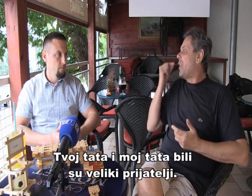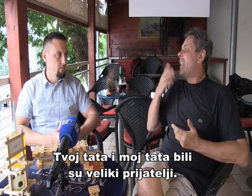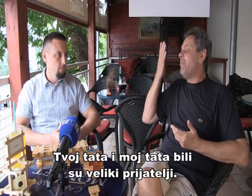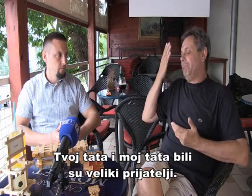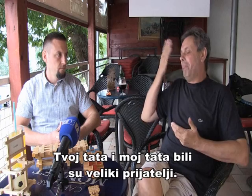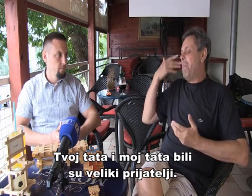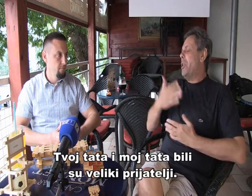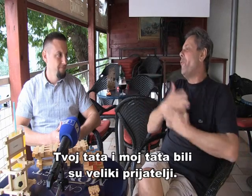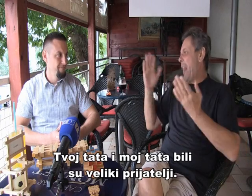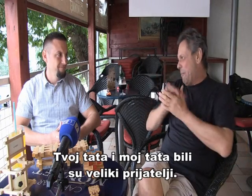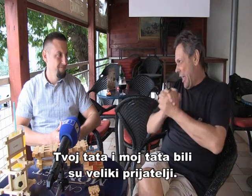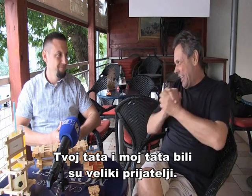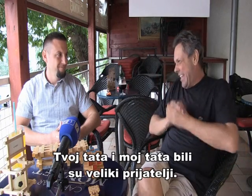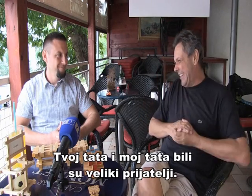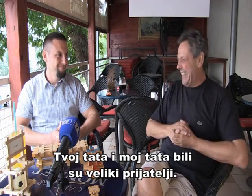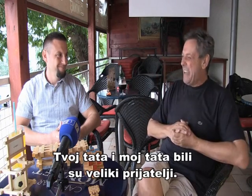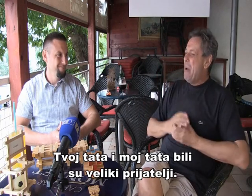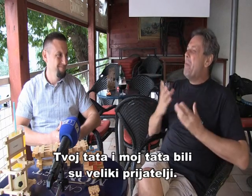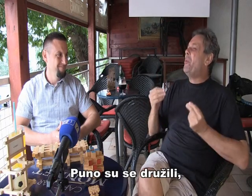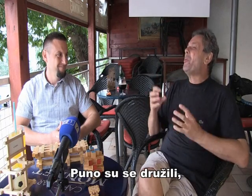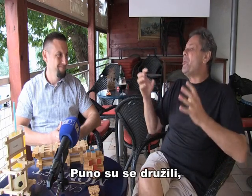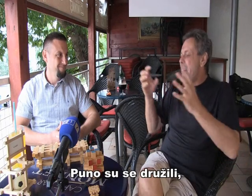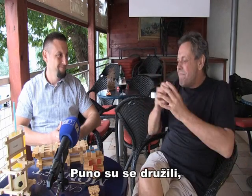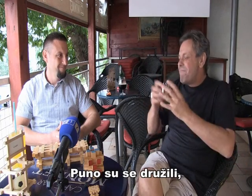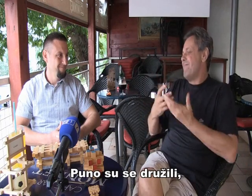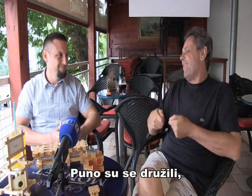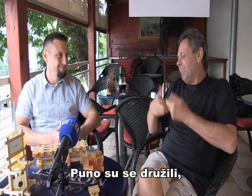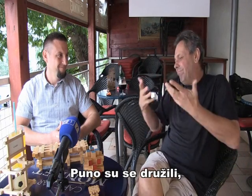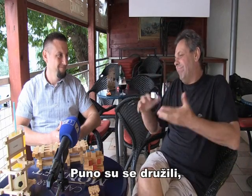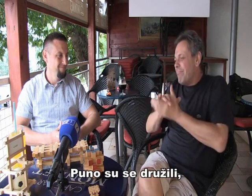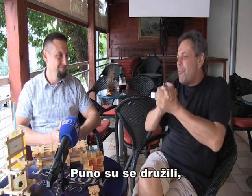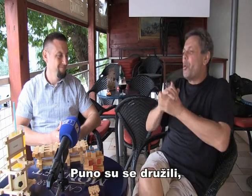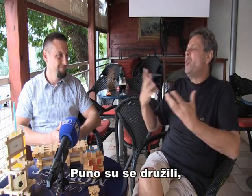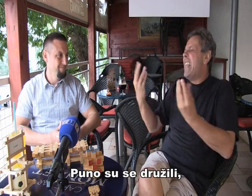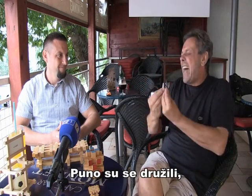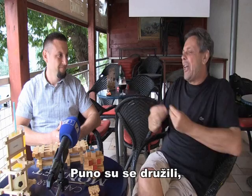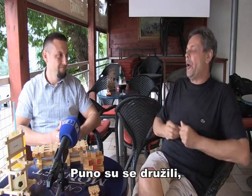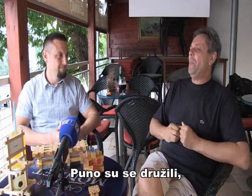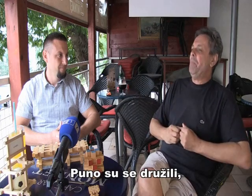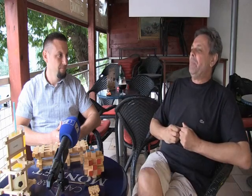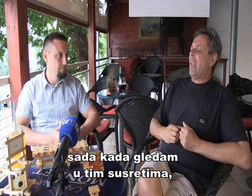tata bili su veliki prijatelji. Puno su se družili zajedno